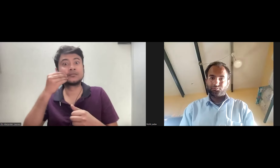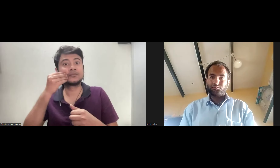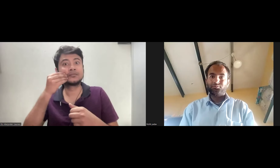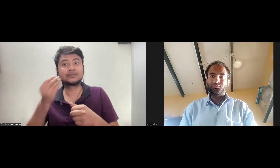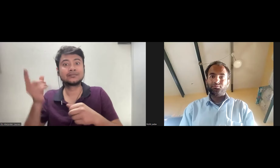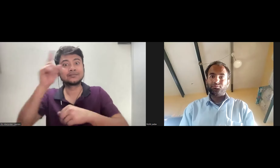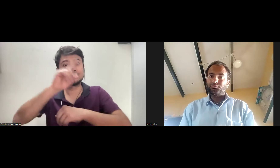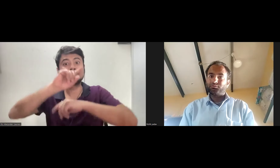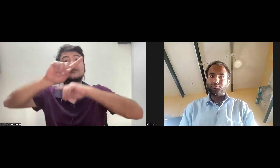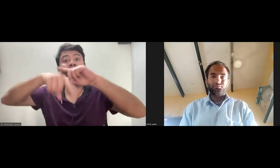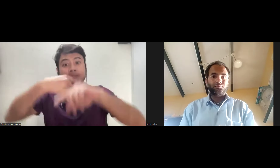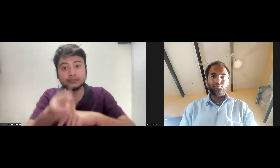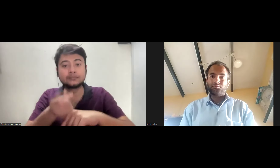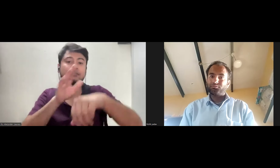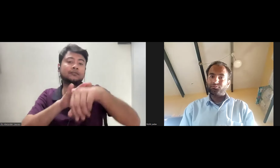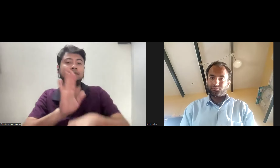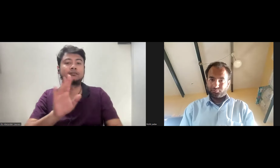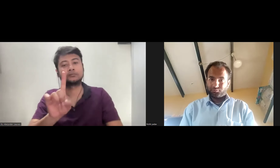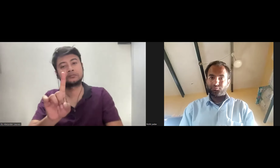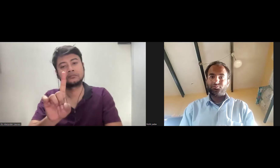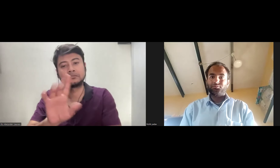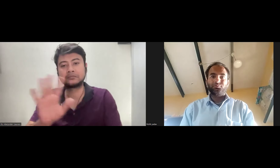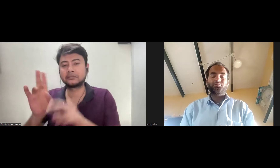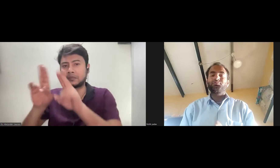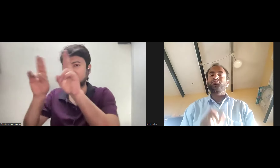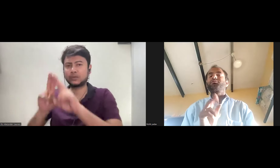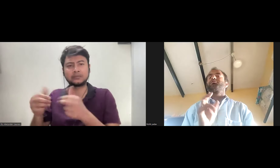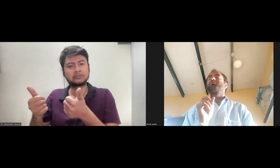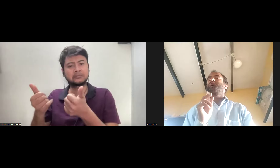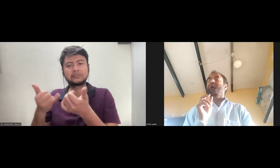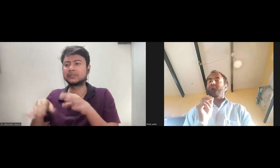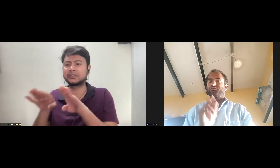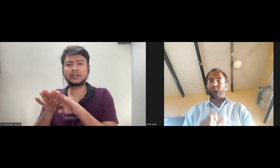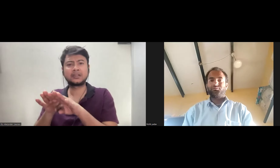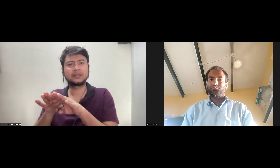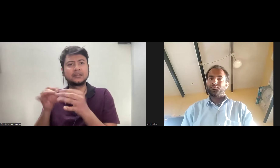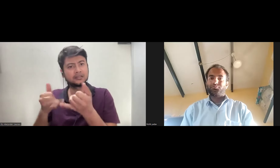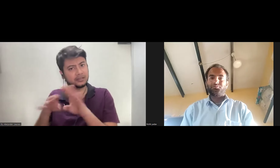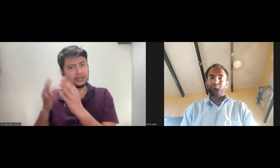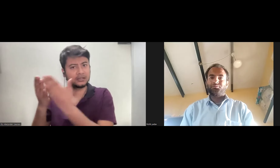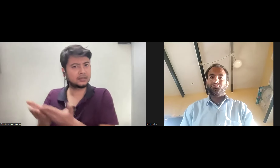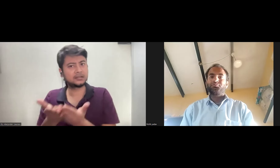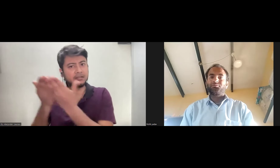At least in ISKCON, we don't do it on. We have no restrictions for Sunday. In temple also, we have aartis on Sunday.